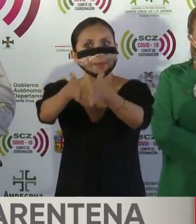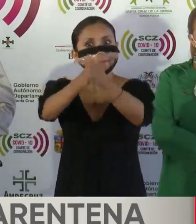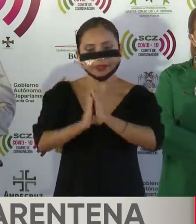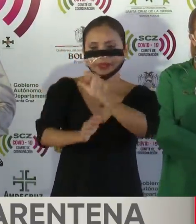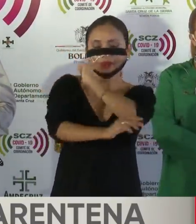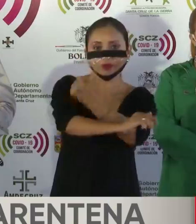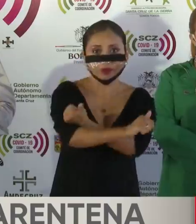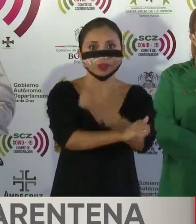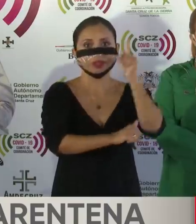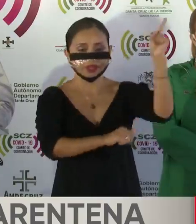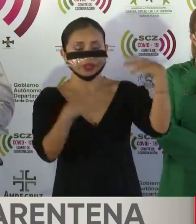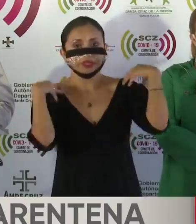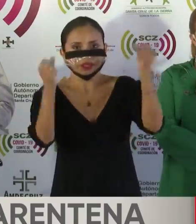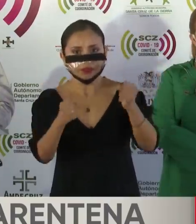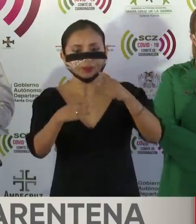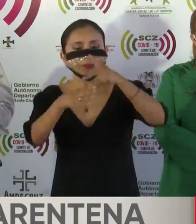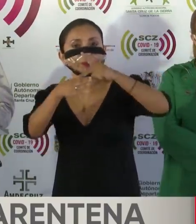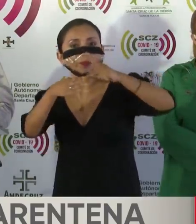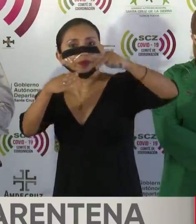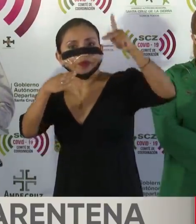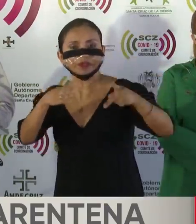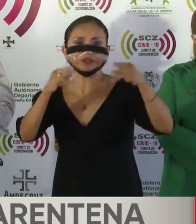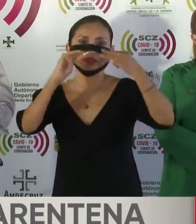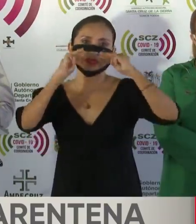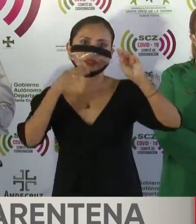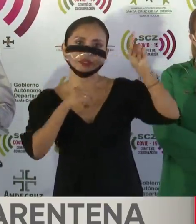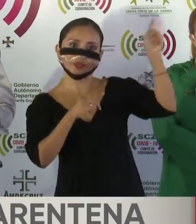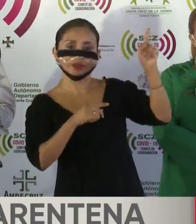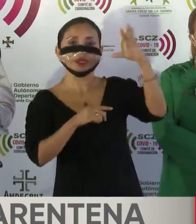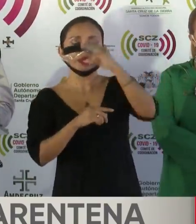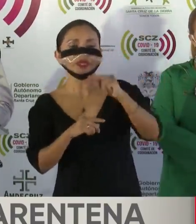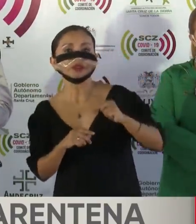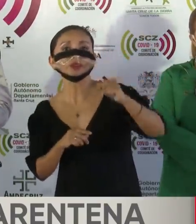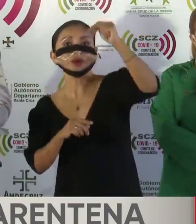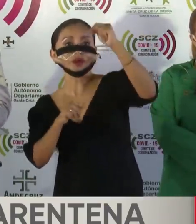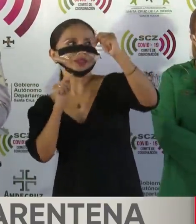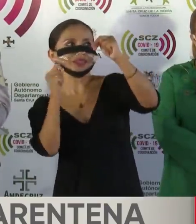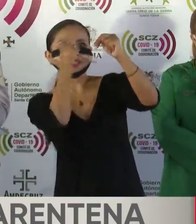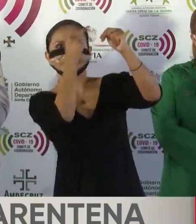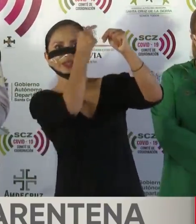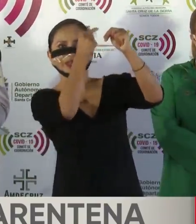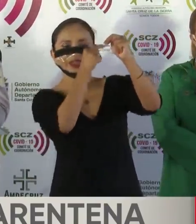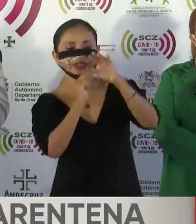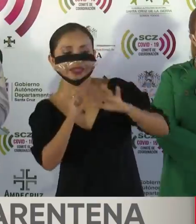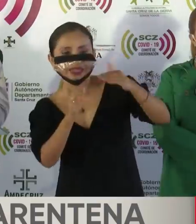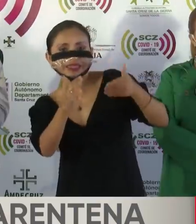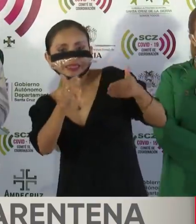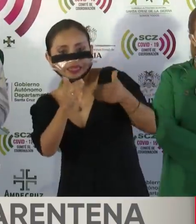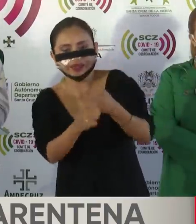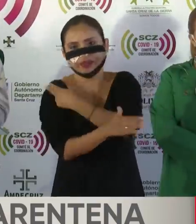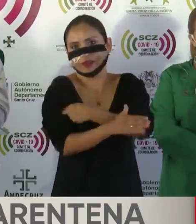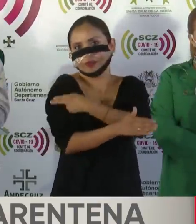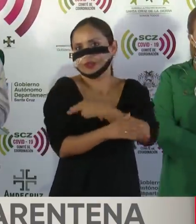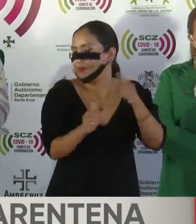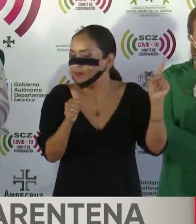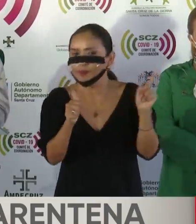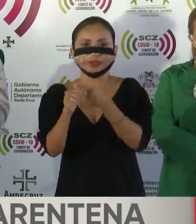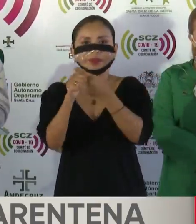de salud contratar profesionales de Montero y del norte integrados prioritariamente.